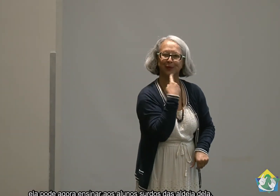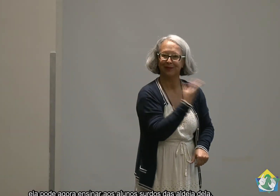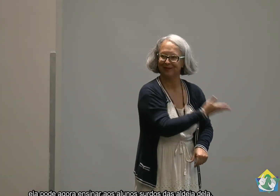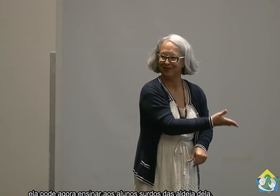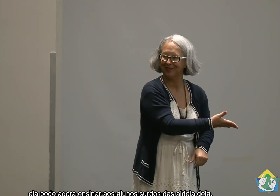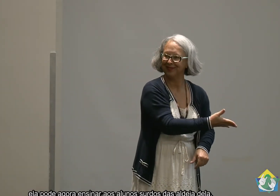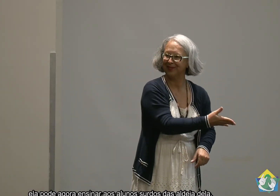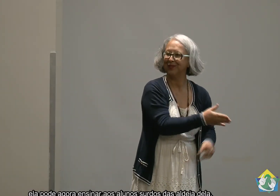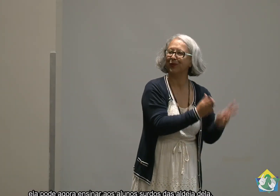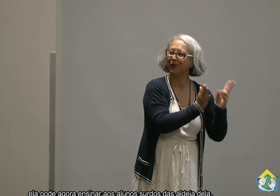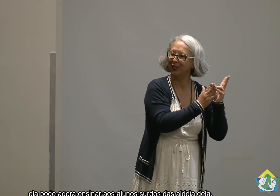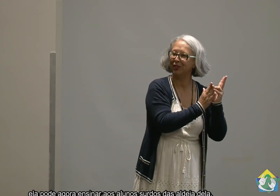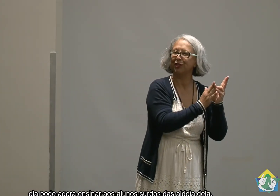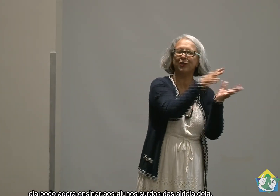alunos surdos da aldeia dela.